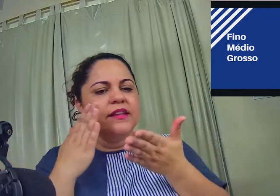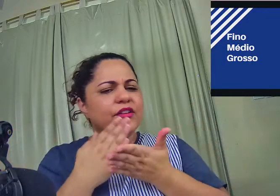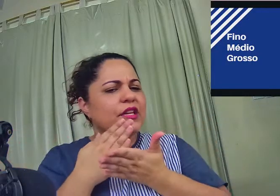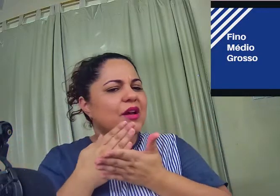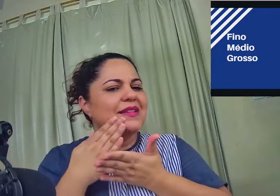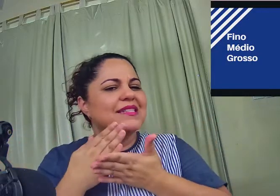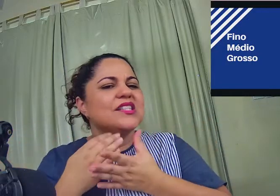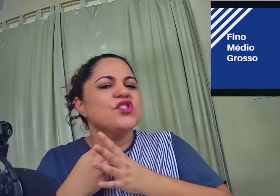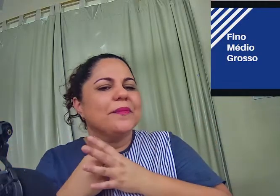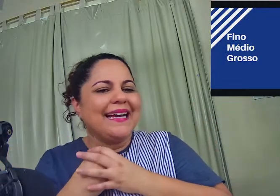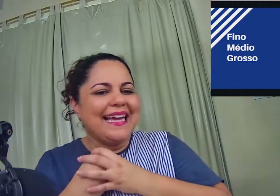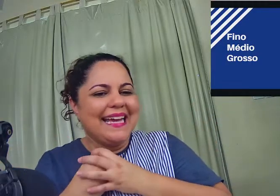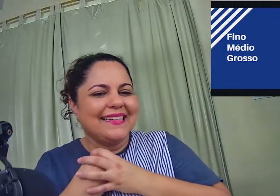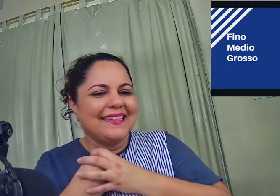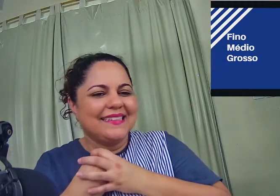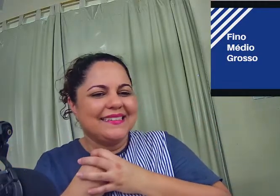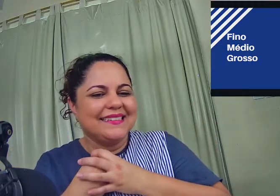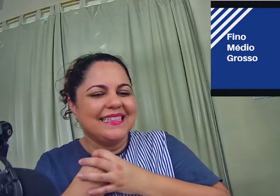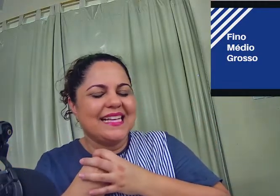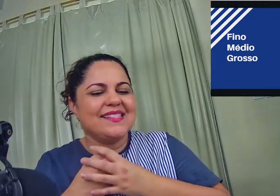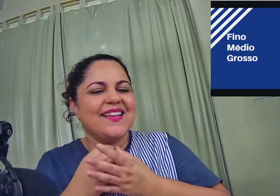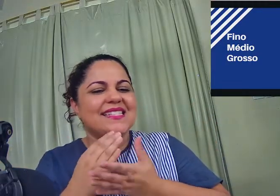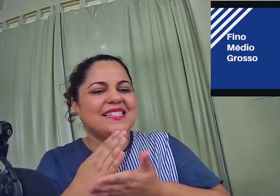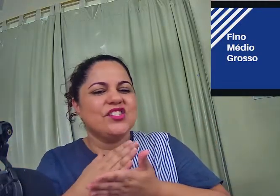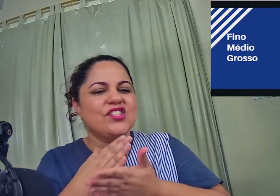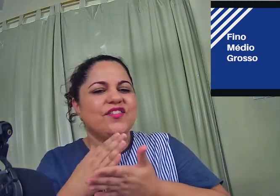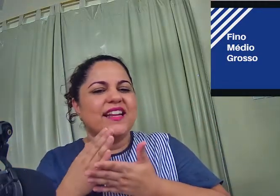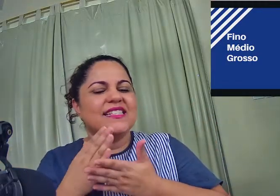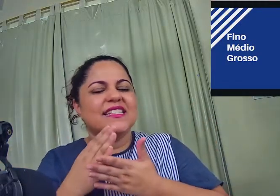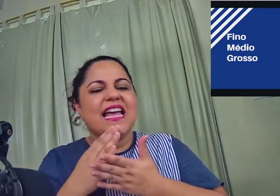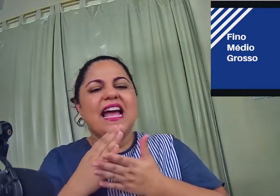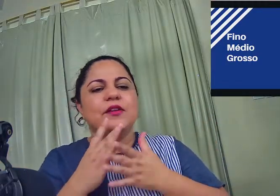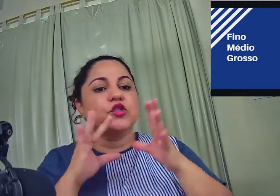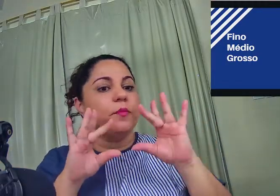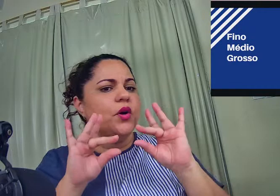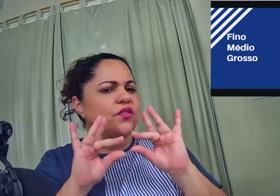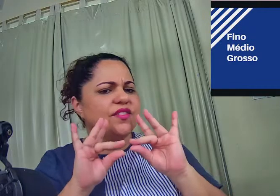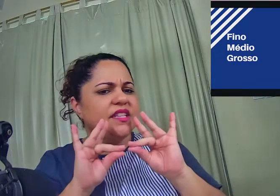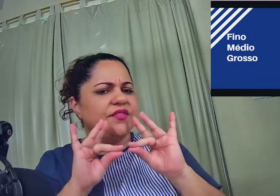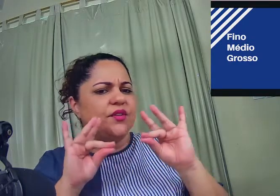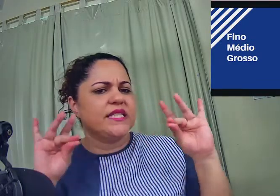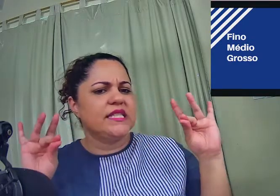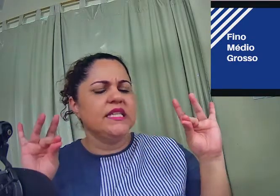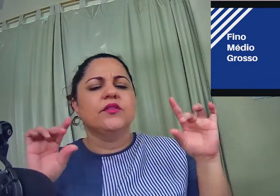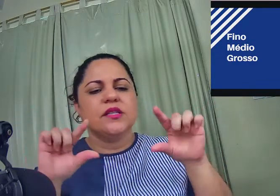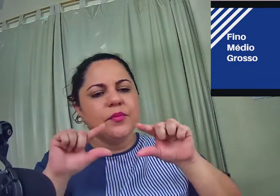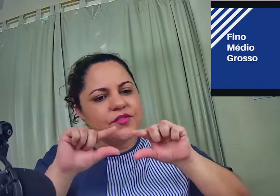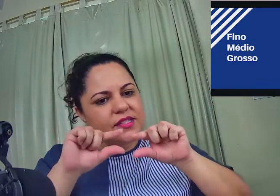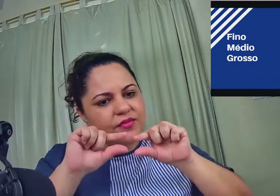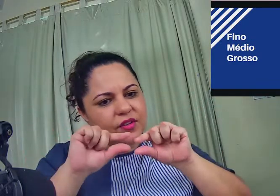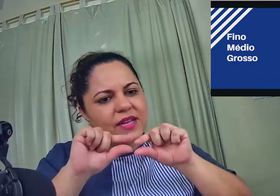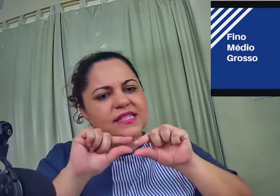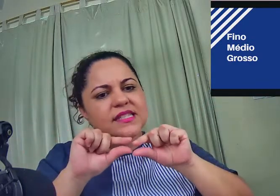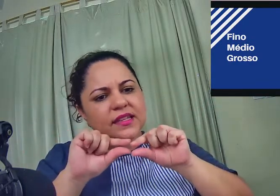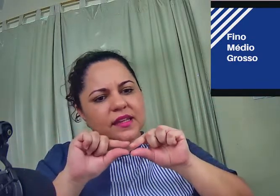que não existe uma regra. Às vezes a gente fala assim, eu só posso fazer fino assim? Não, você pode fazer fino assim também,